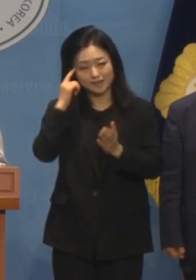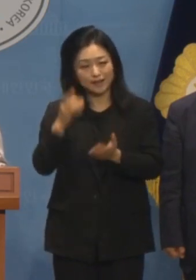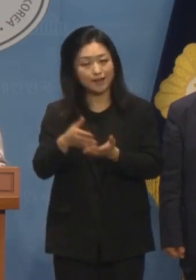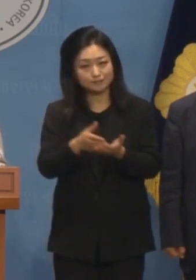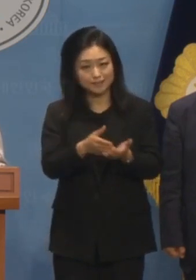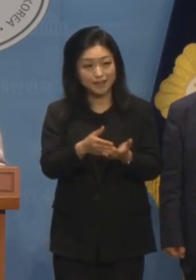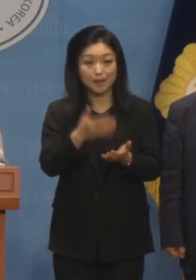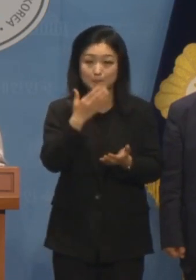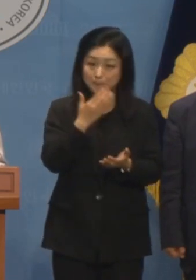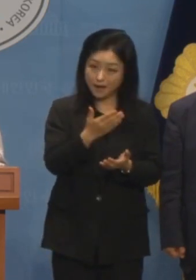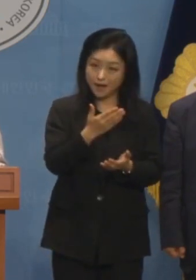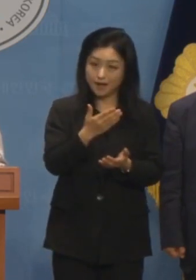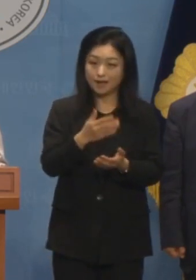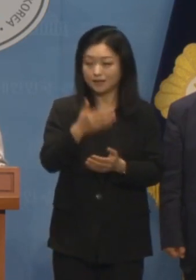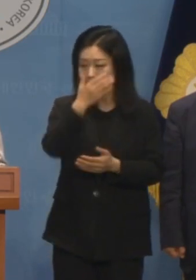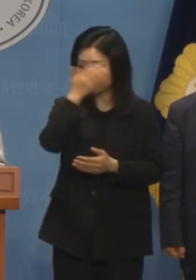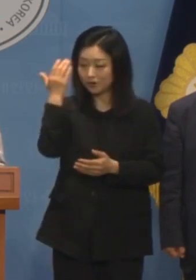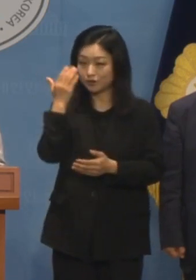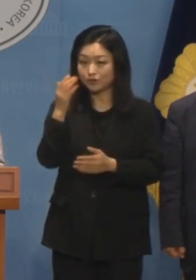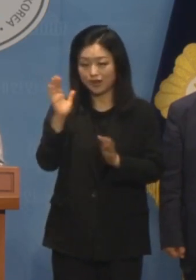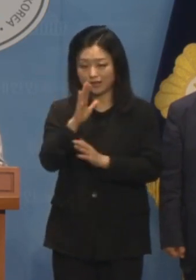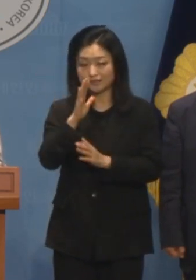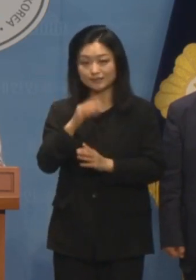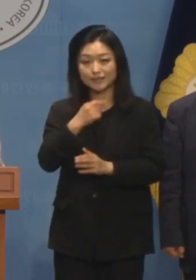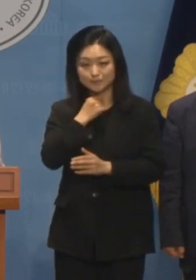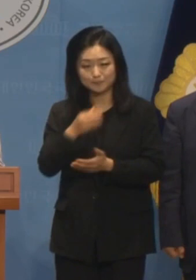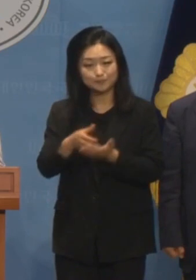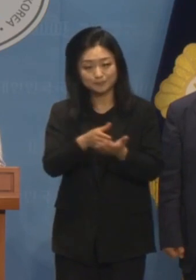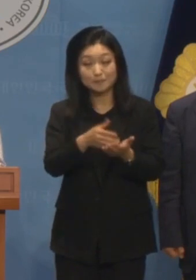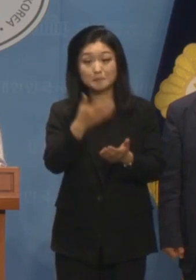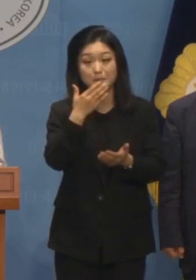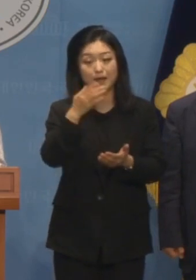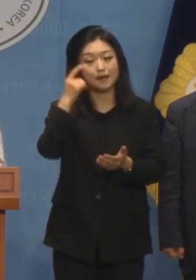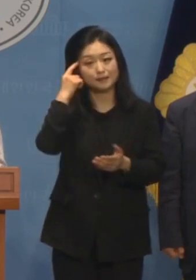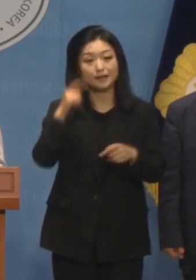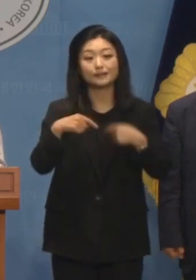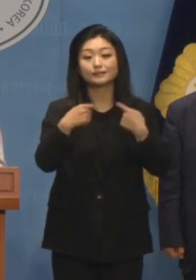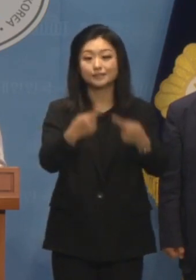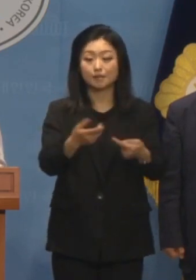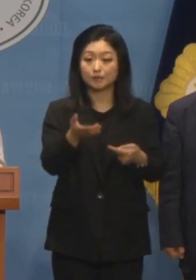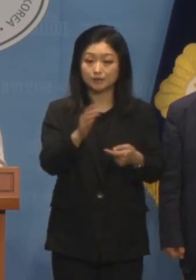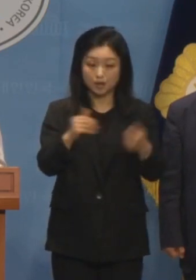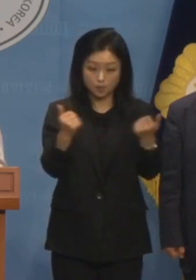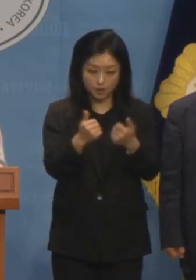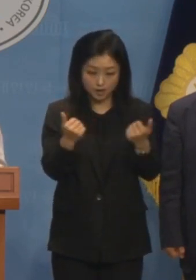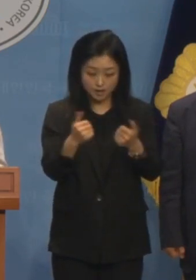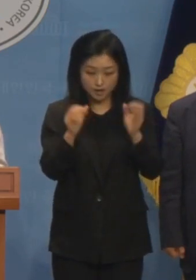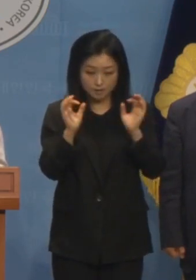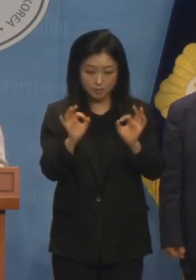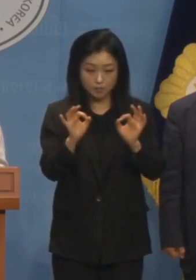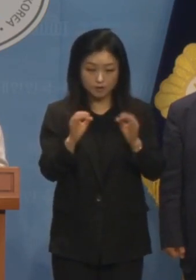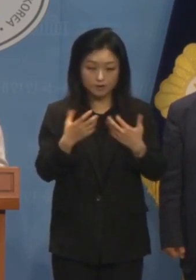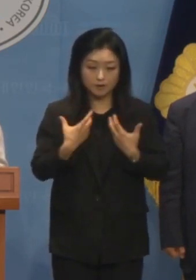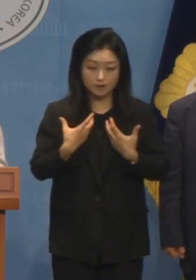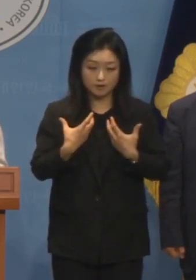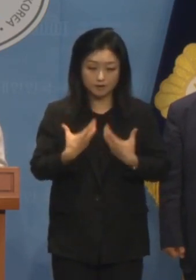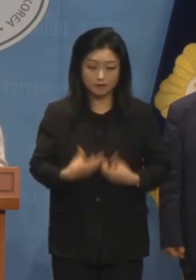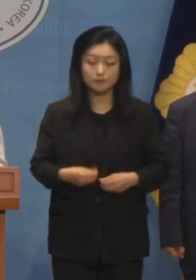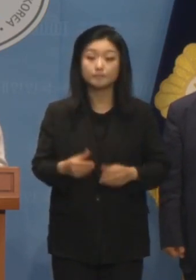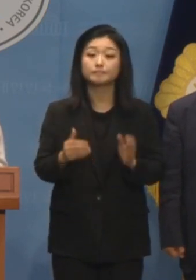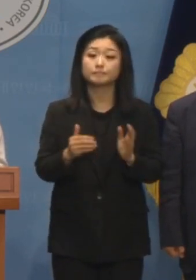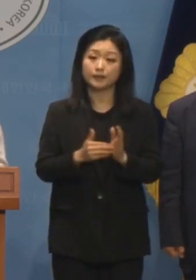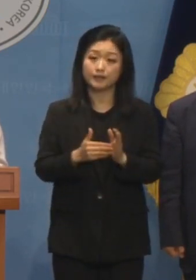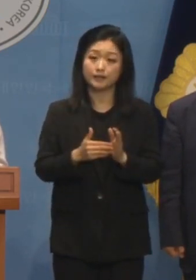수 있구나라는 기대를 갖고 참여를 시작하였습니다. 하지만 회의에 참여하면 할수록 실망을 금할 길이